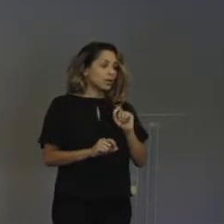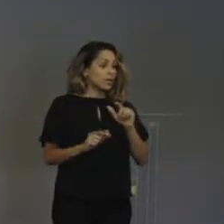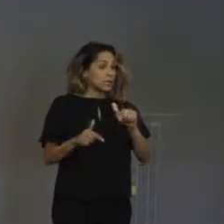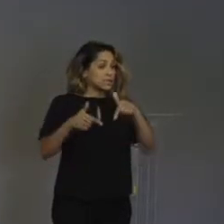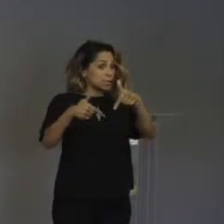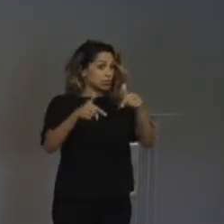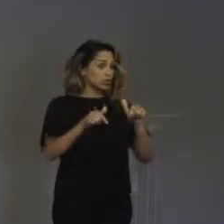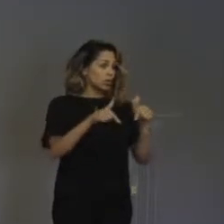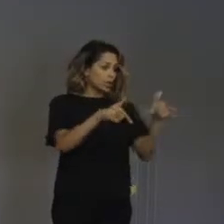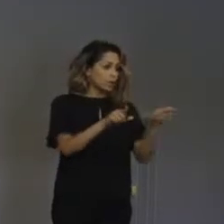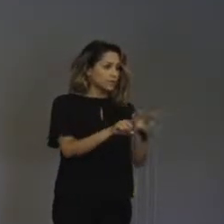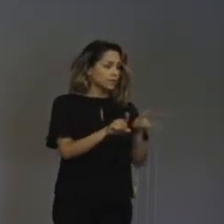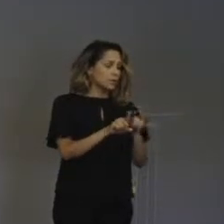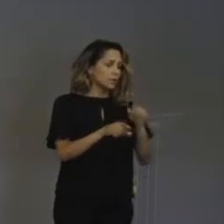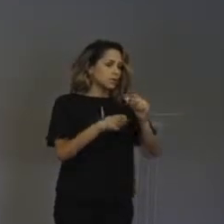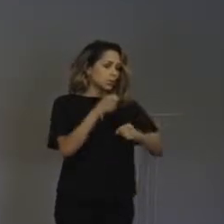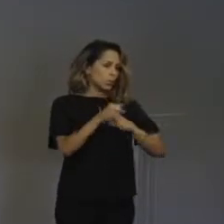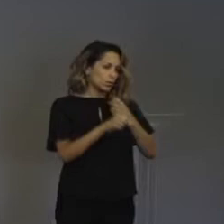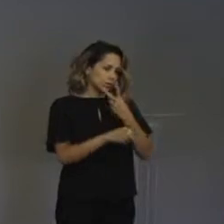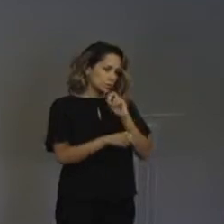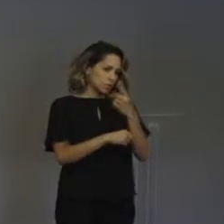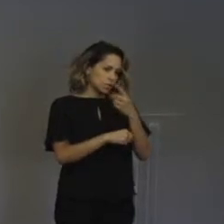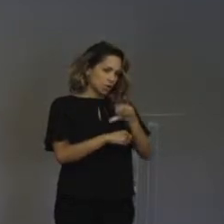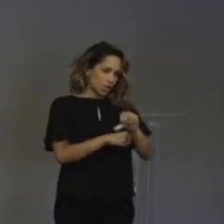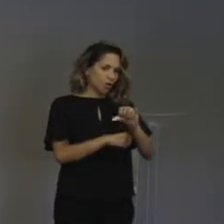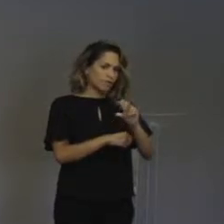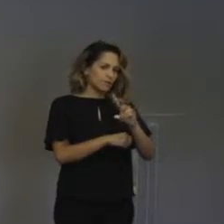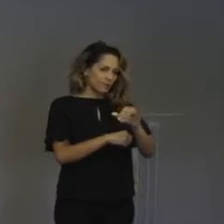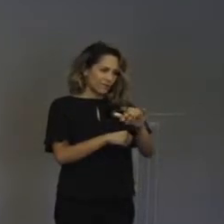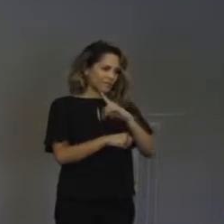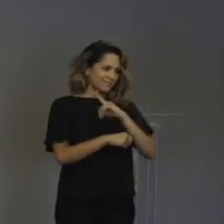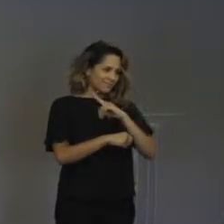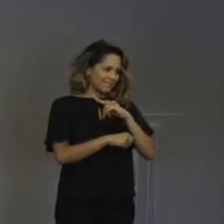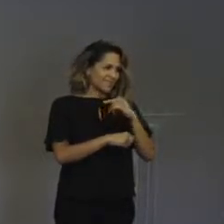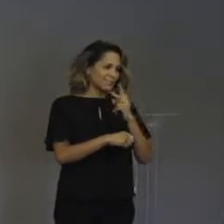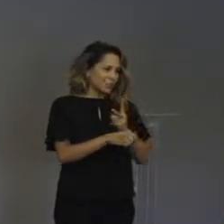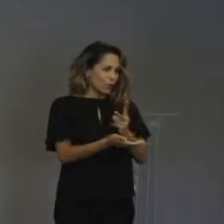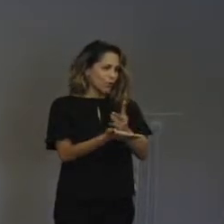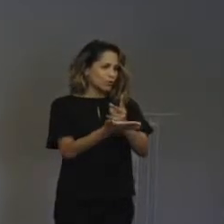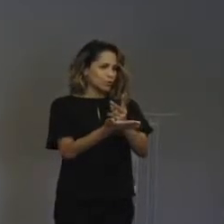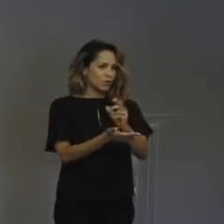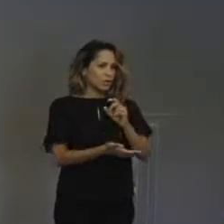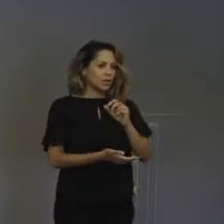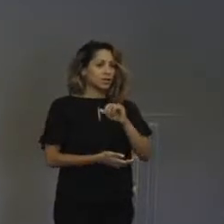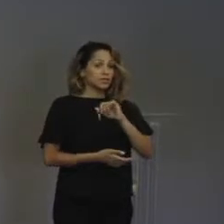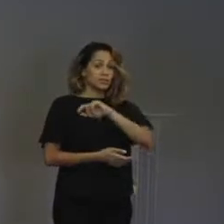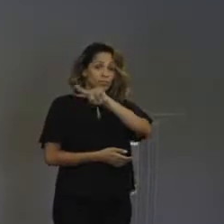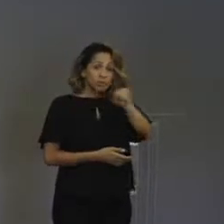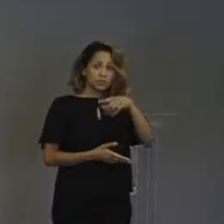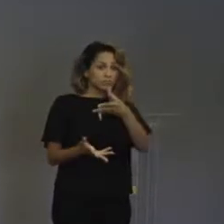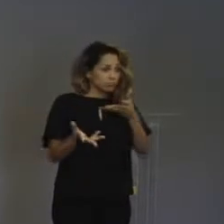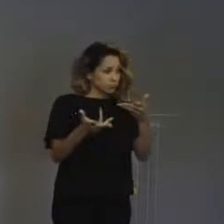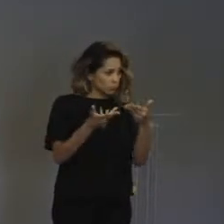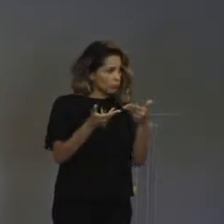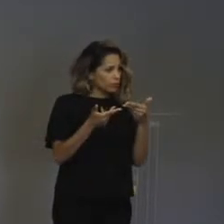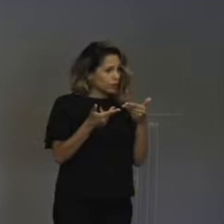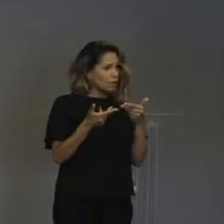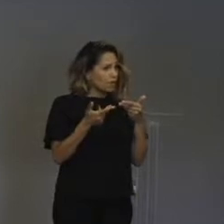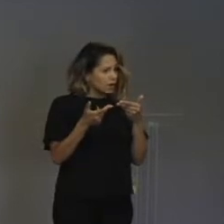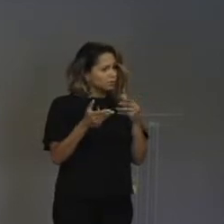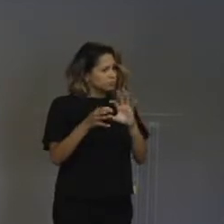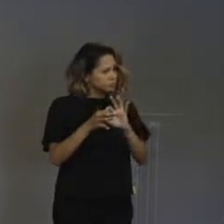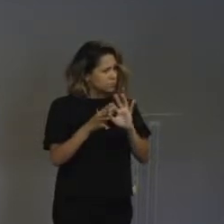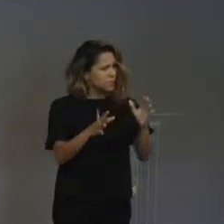Fundação Volkswagen vai colocar mais energia, e sintam-se convidados a interagir com essas iniciativas, né, com